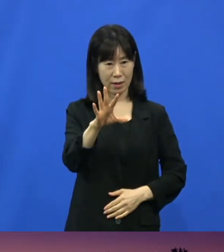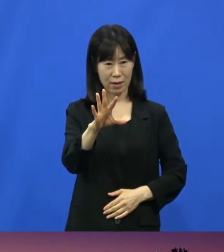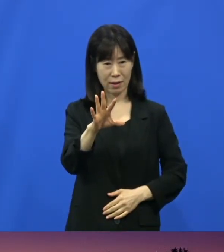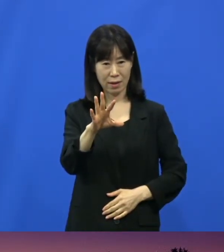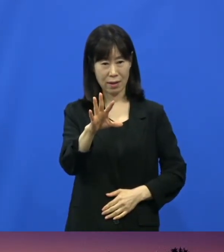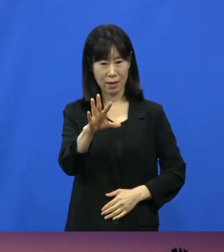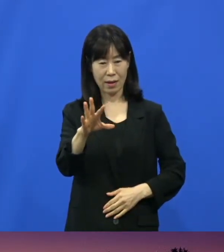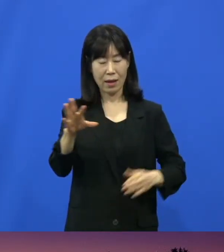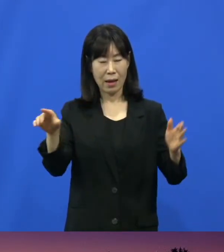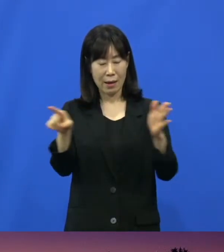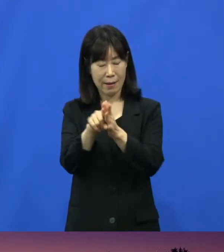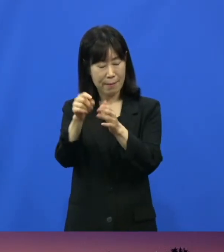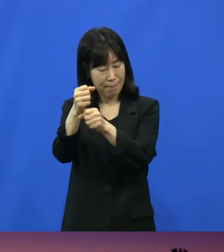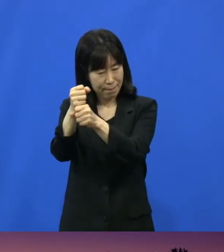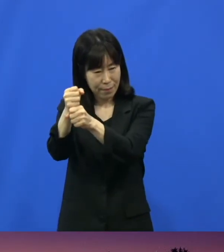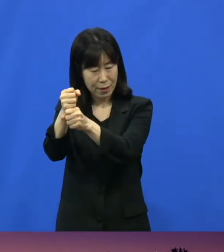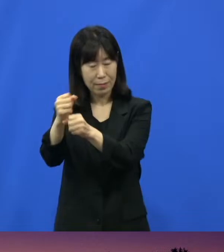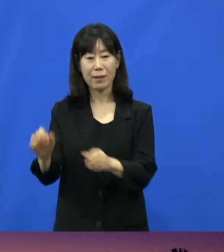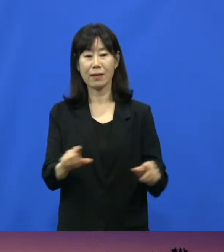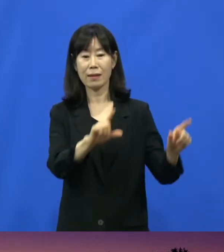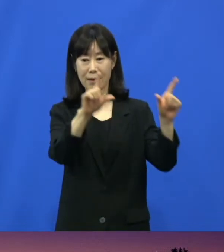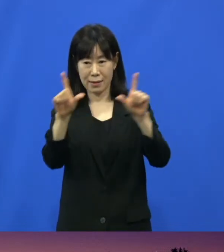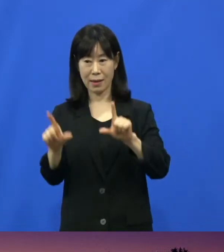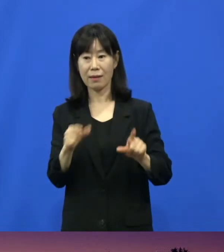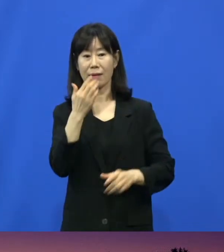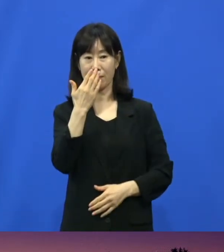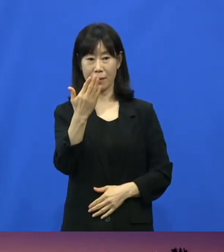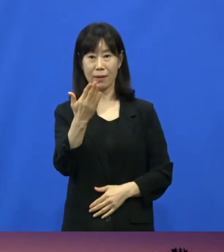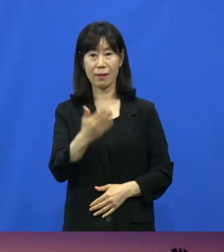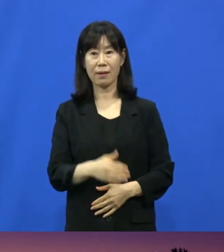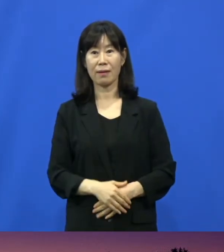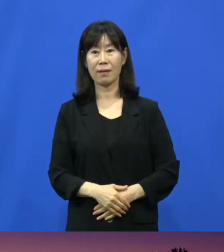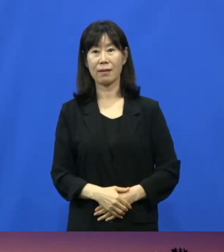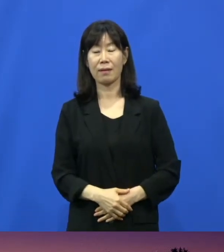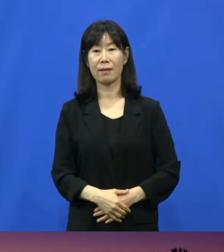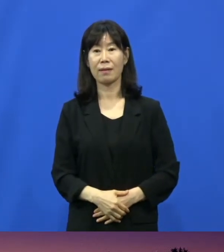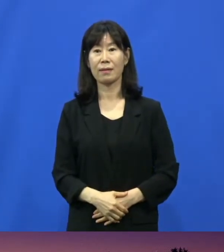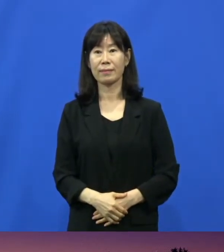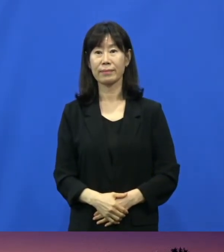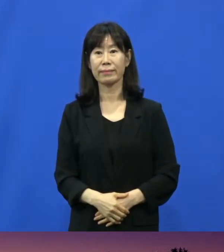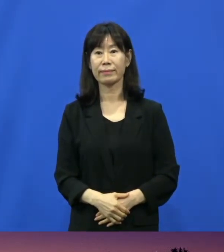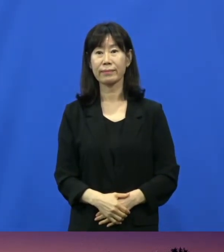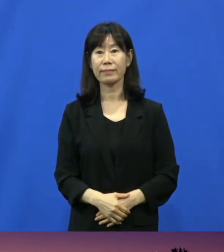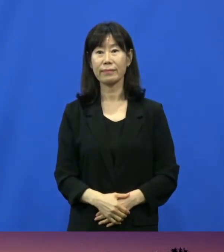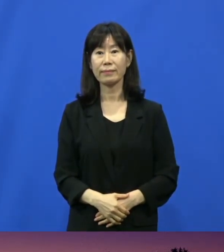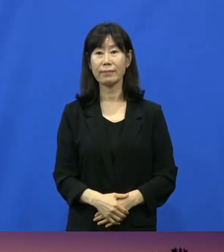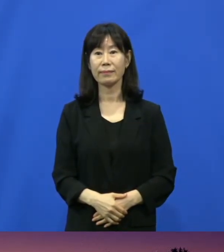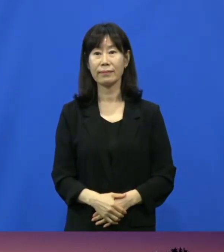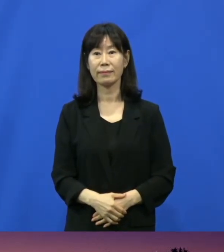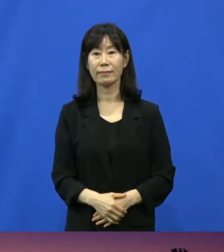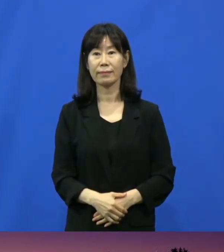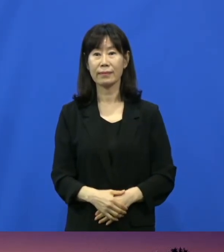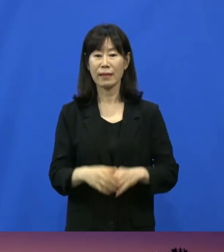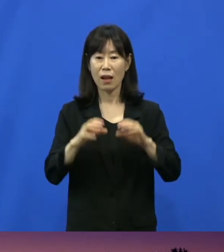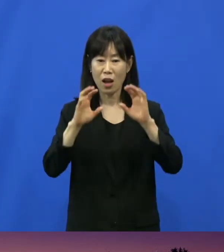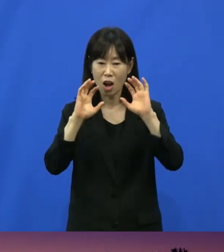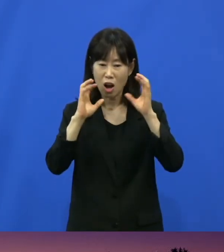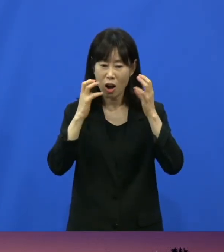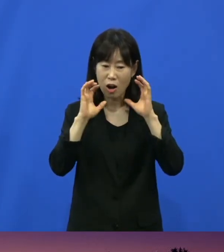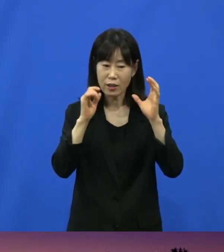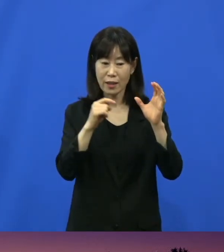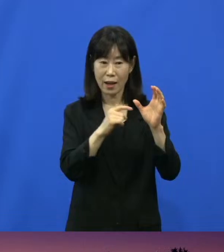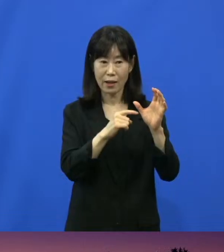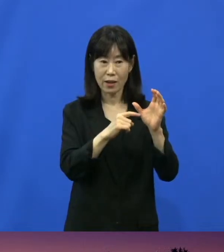자존적 존재가 아니라 의존적 존재라는 거예요. 자, 그런데 오늘 여기에서 어린아이는 또 어떤 존재죠? 성취와 상관없어요.